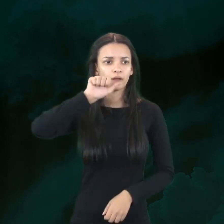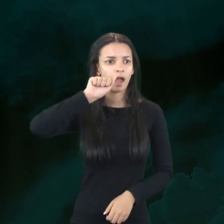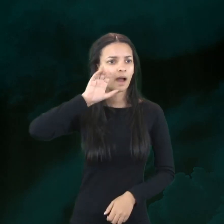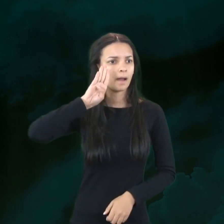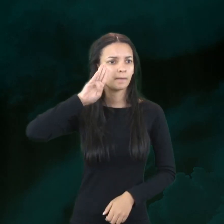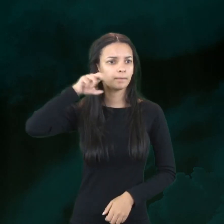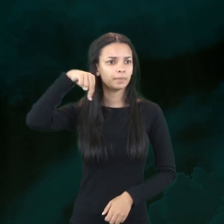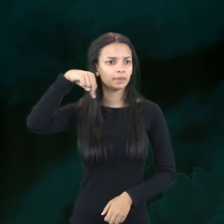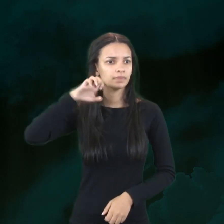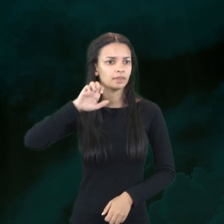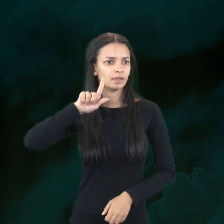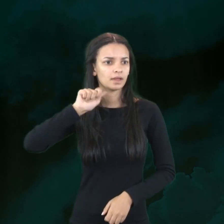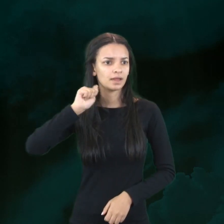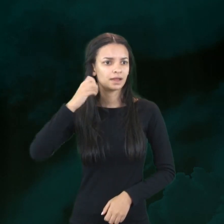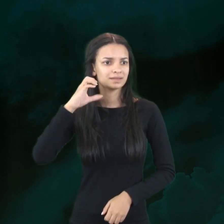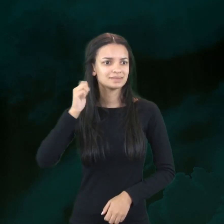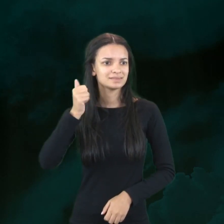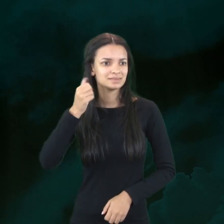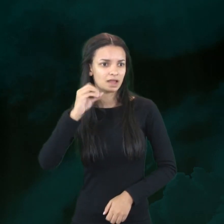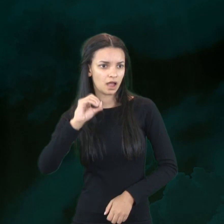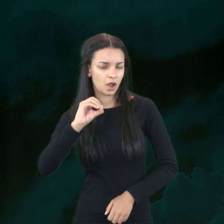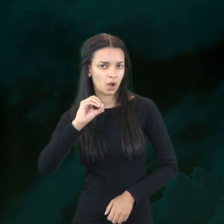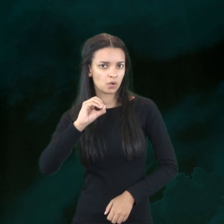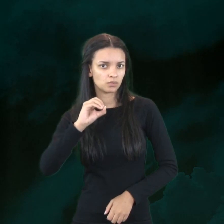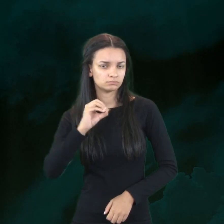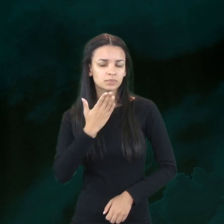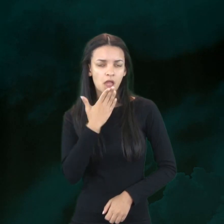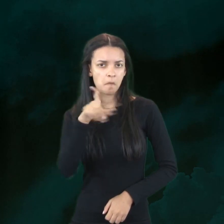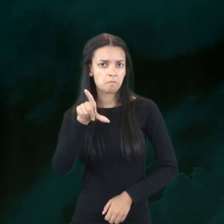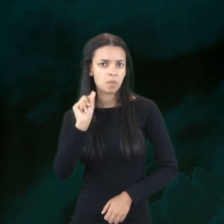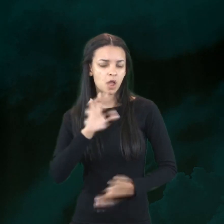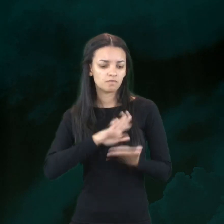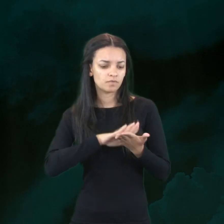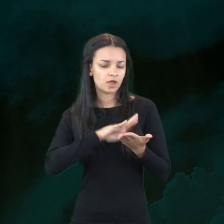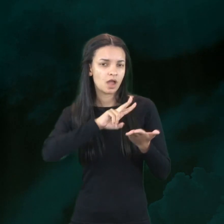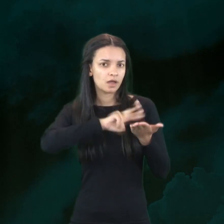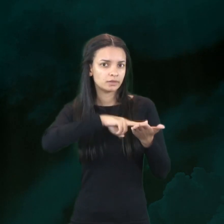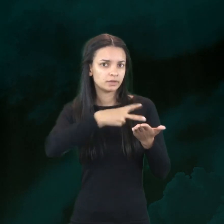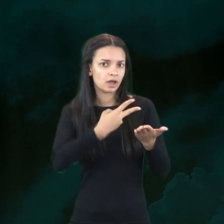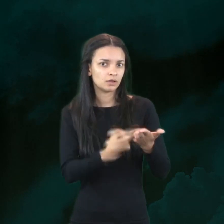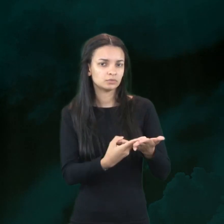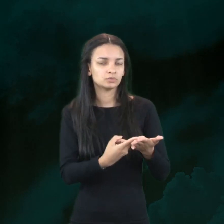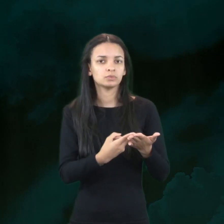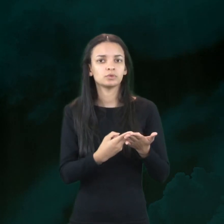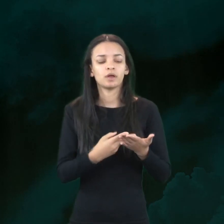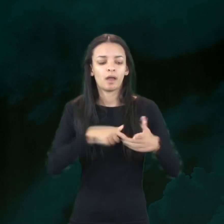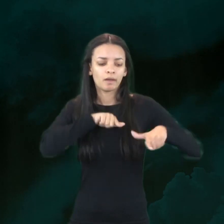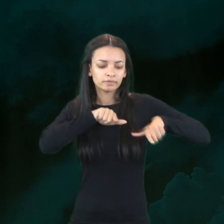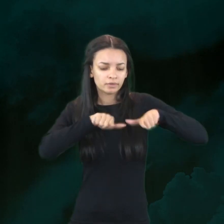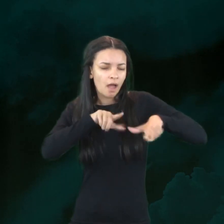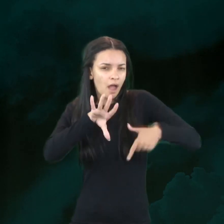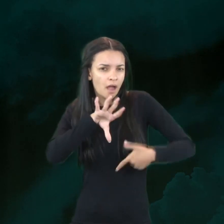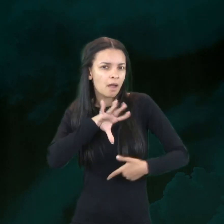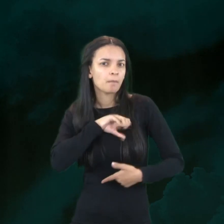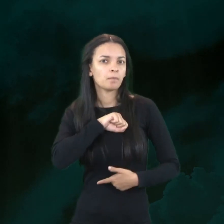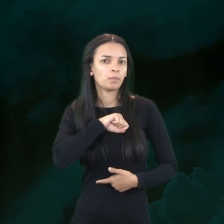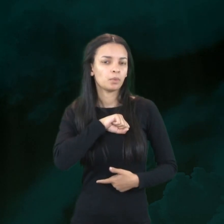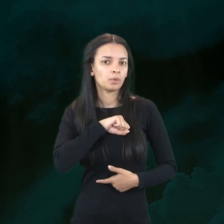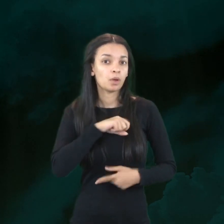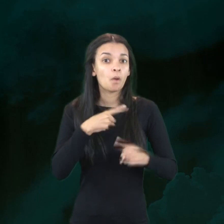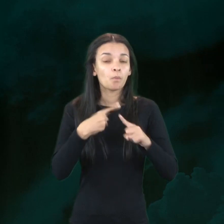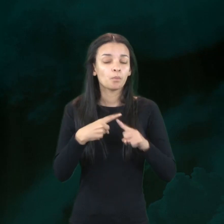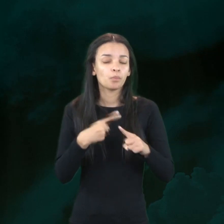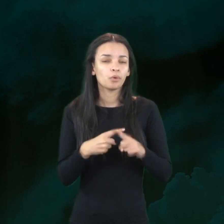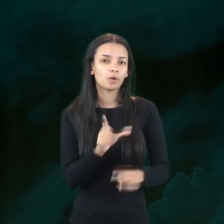nós preferimos traduzir para labor de amor, porque essa palavra abnegação, ele vem do